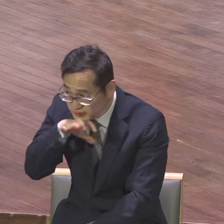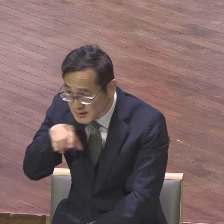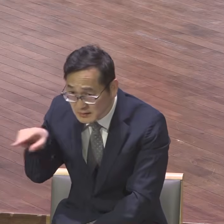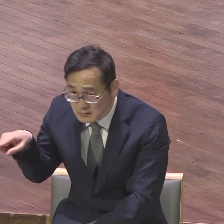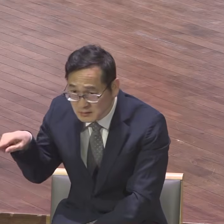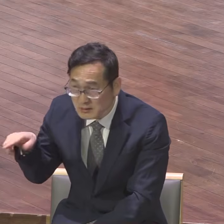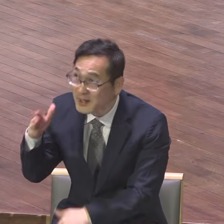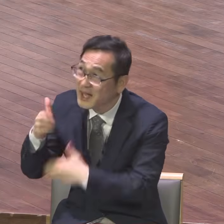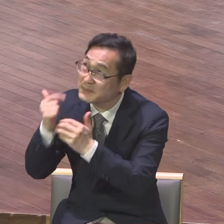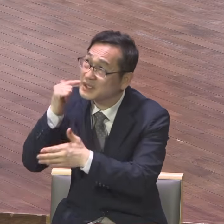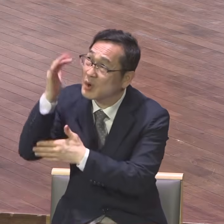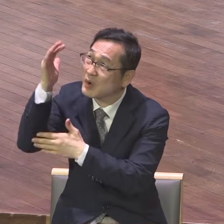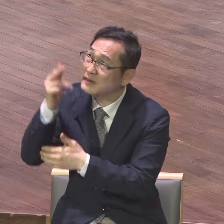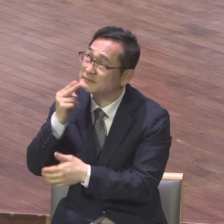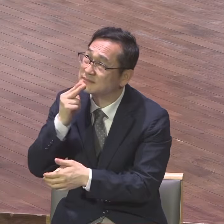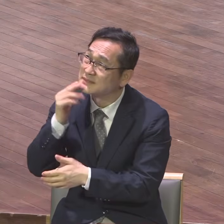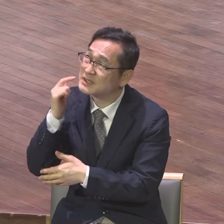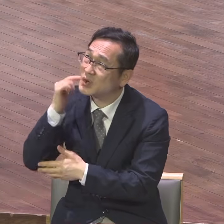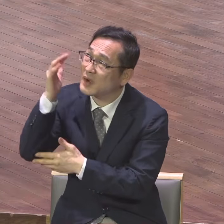되겠냐 그거지요.